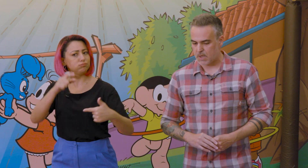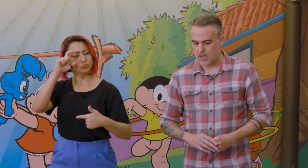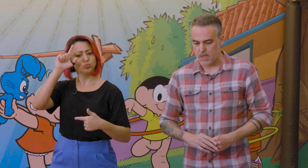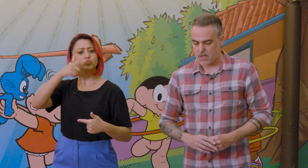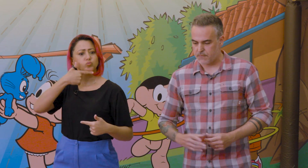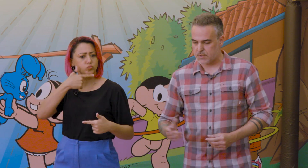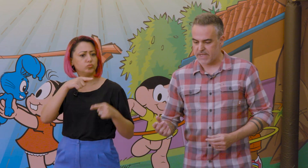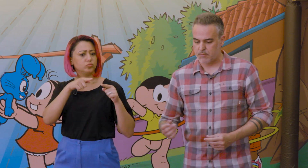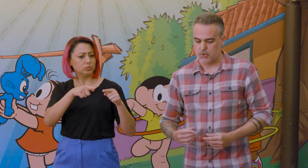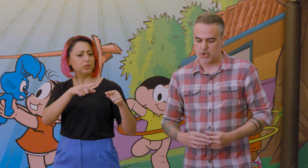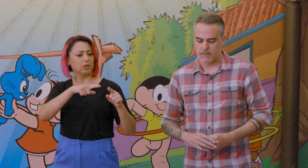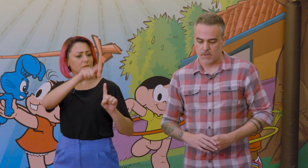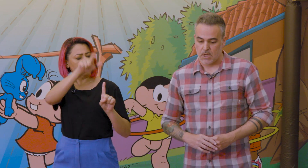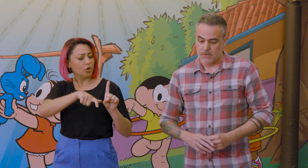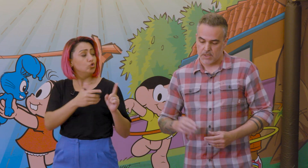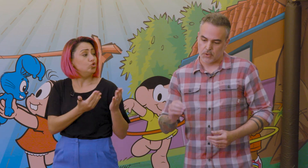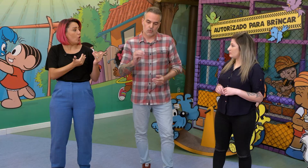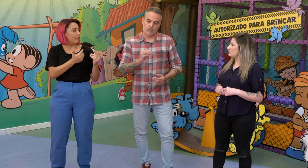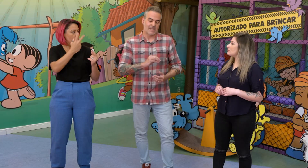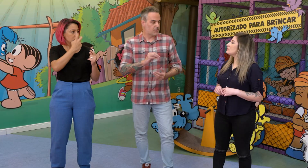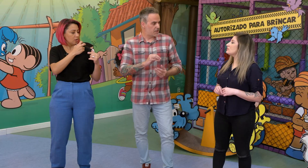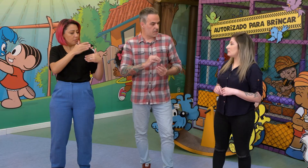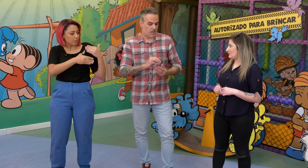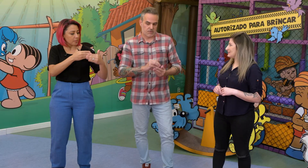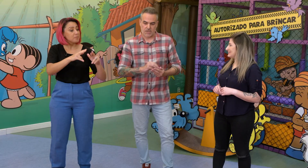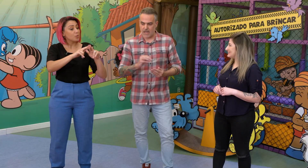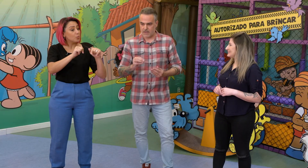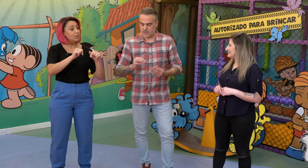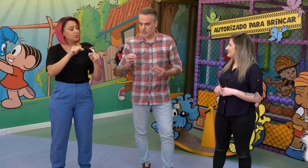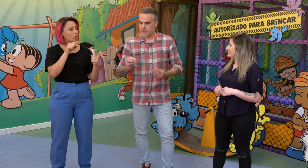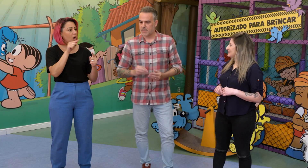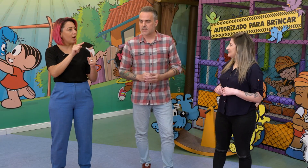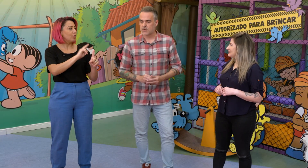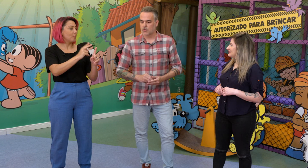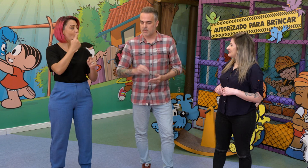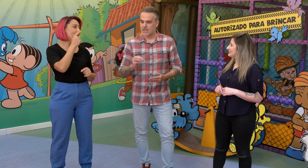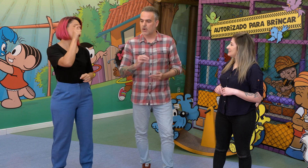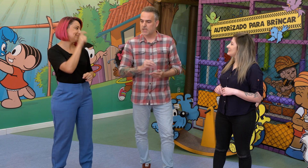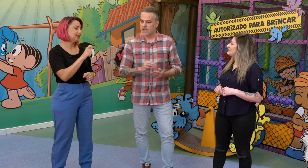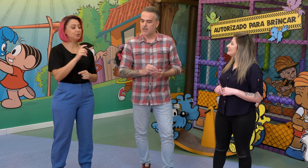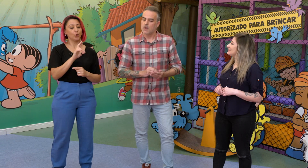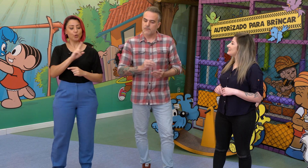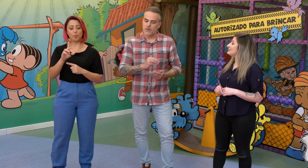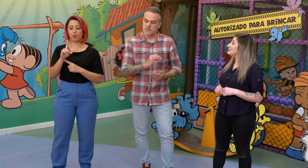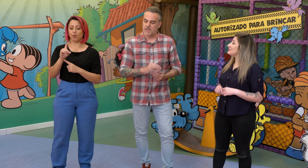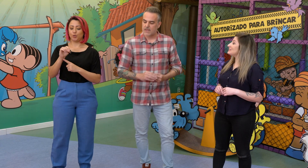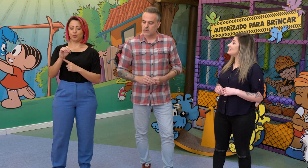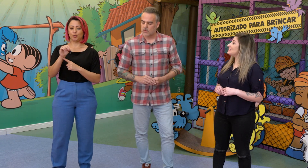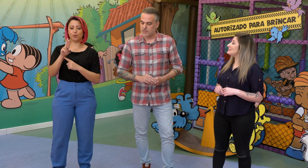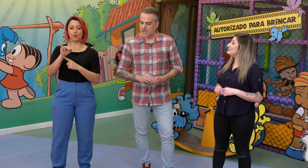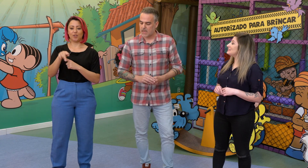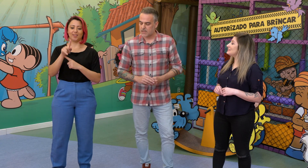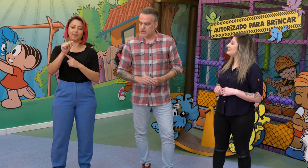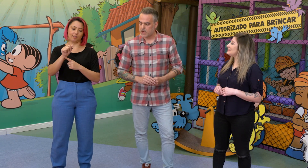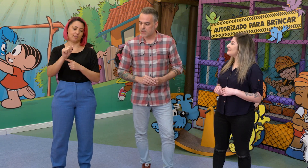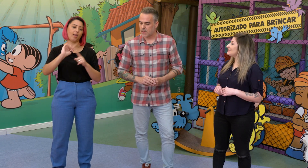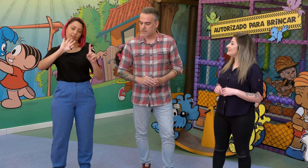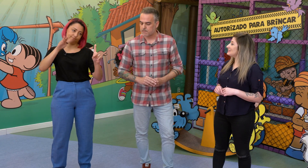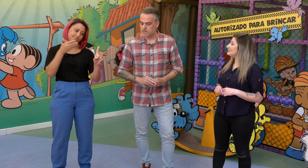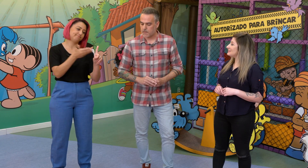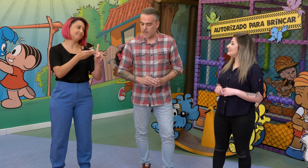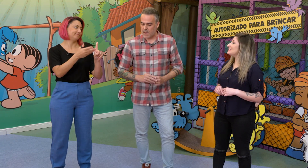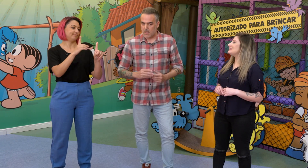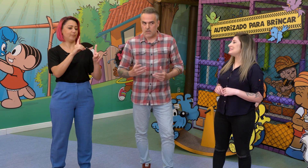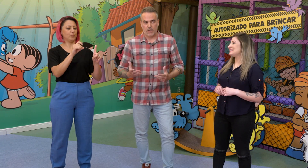sociedade. Né? Ela ficou cega muito jovem. Tanto que o nome da Dorinha, isso é muito interessante, o nome da Dorinha foi inspirado no nome da Dorina,